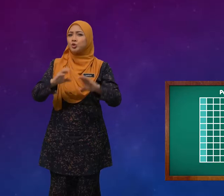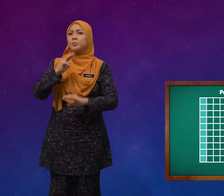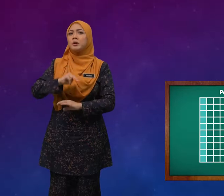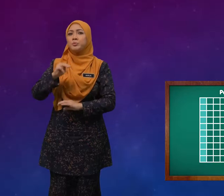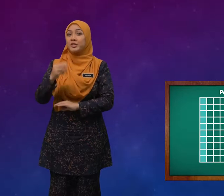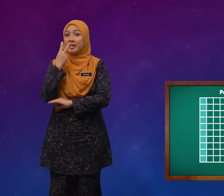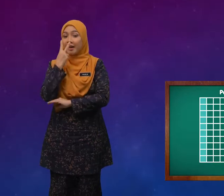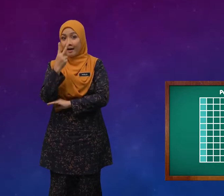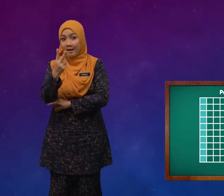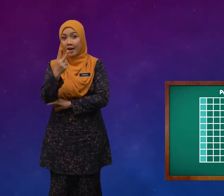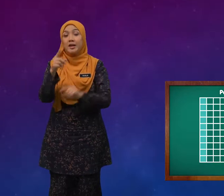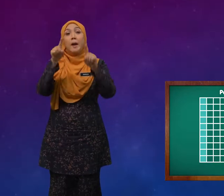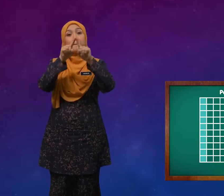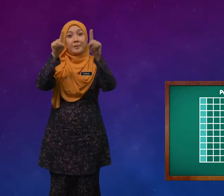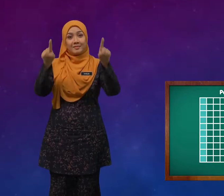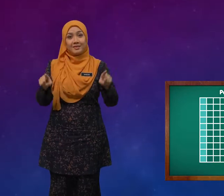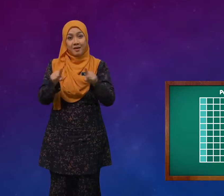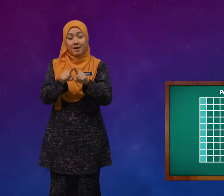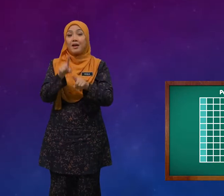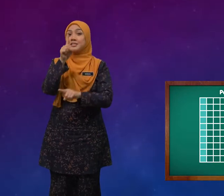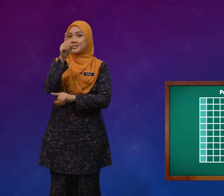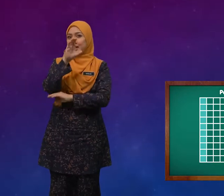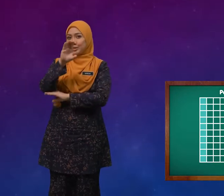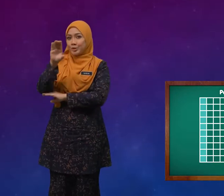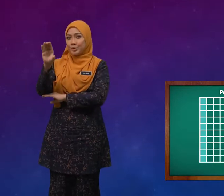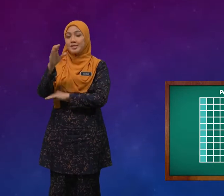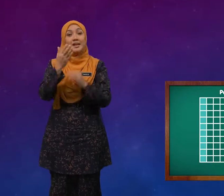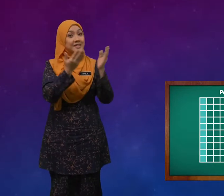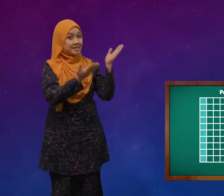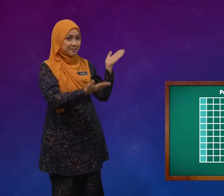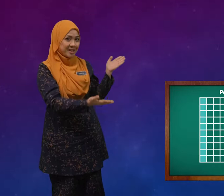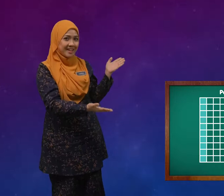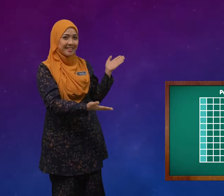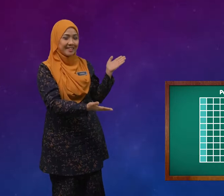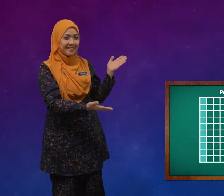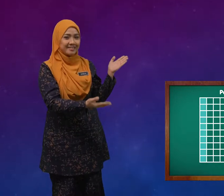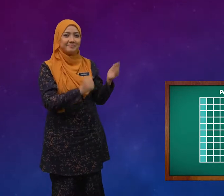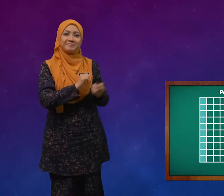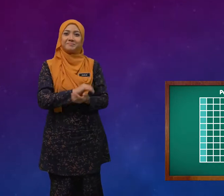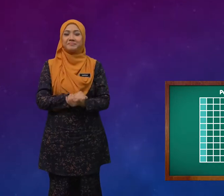Cuba murid lihat petak 100 di sebelah ini.